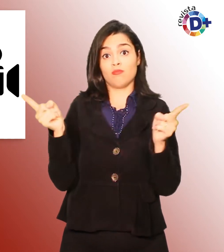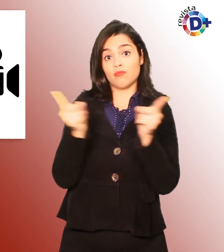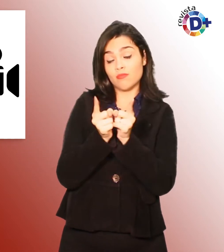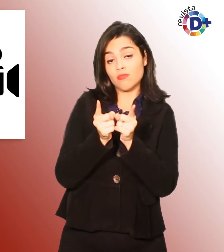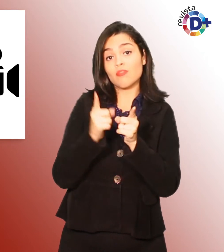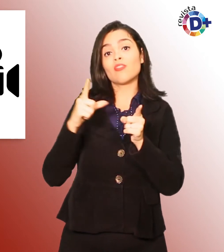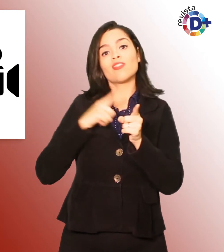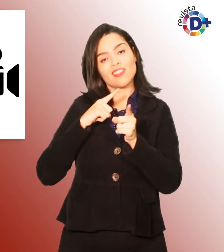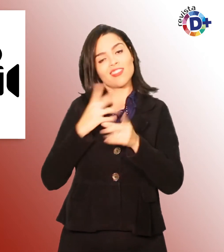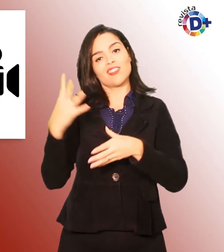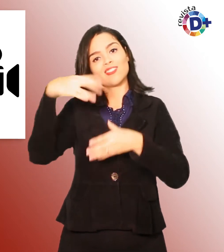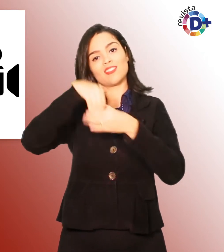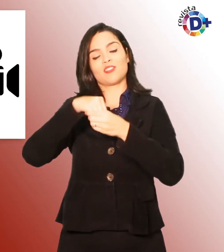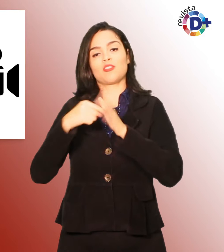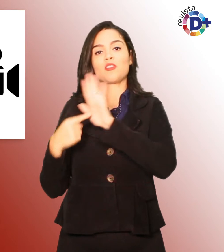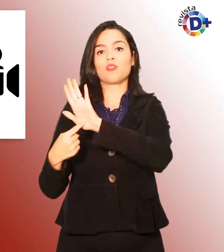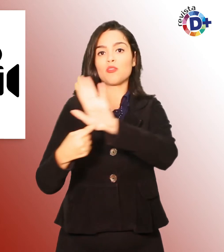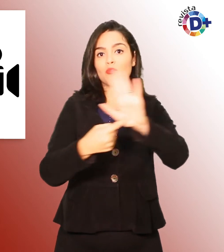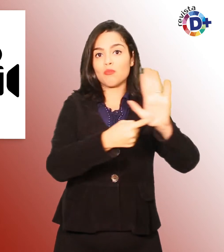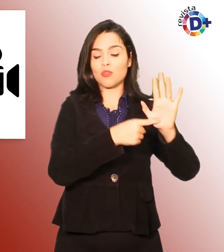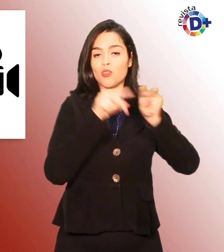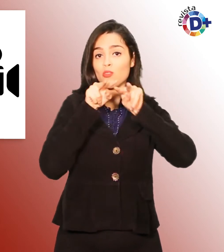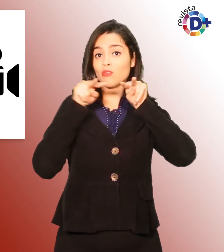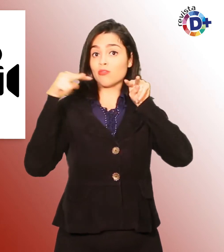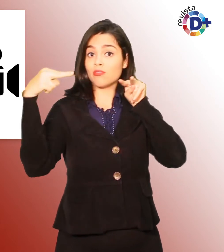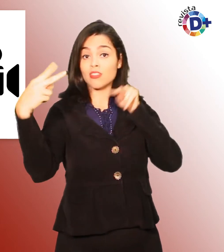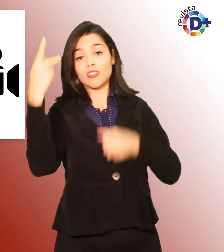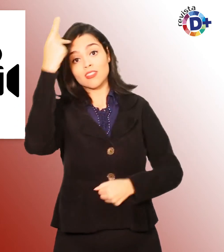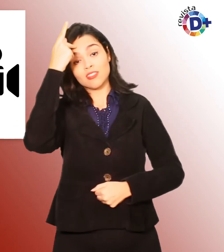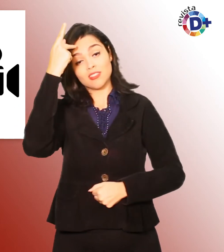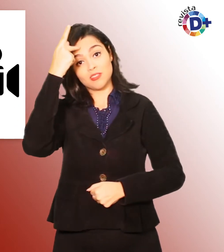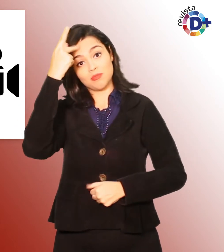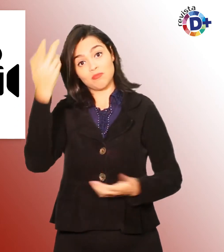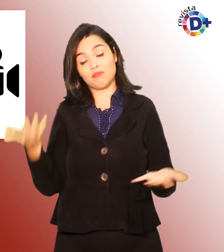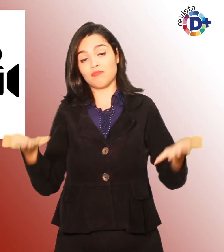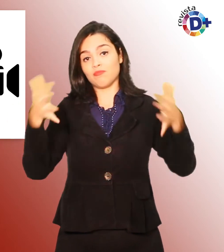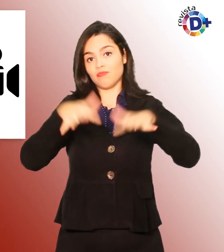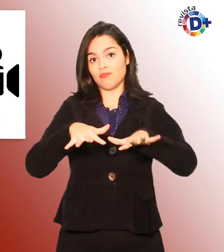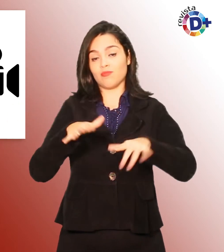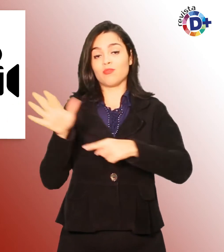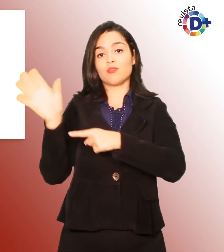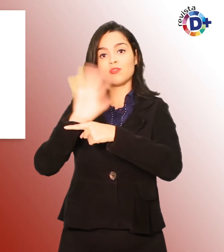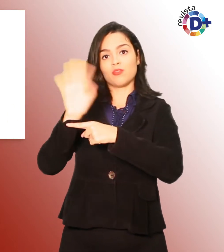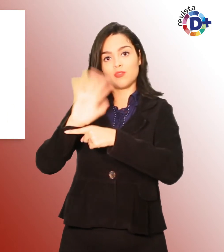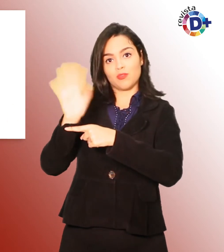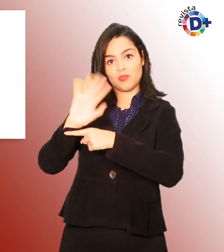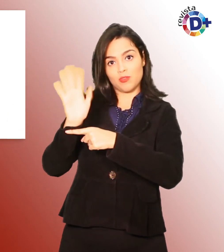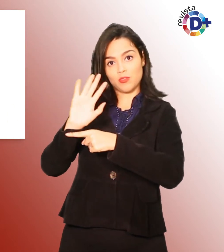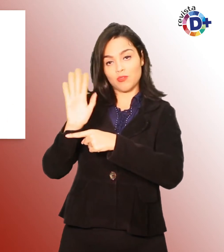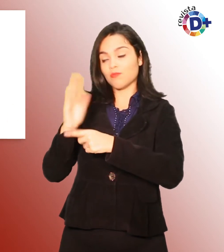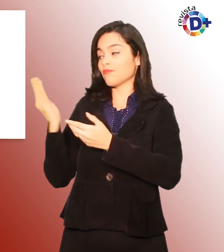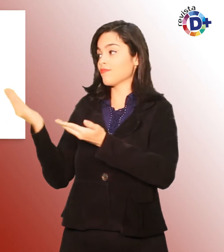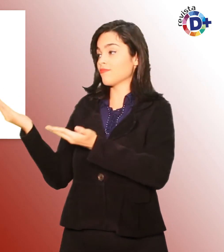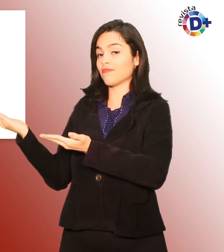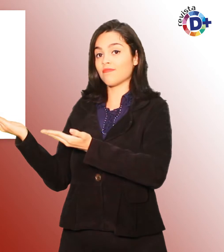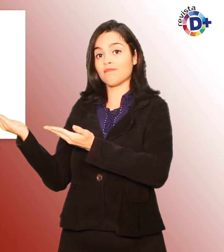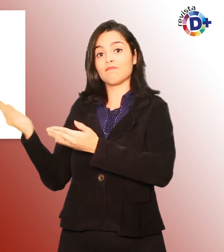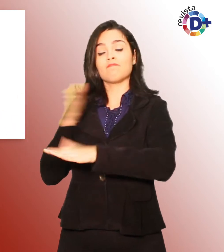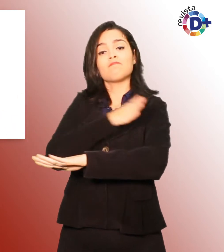a mostra olhares de uma são paulo inclusiva os vídeos circulando por são paulo